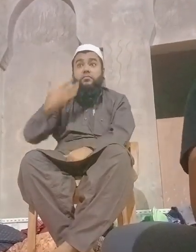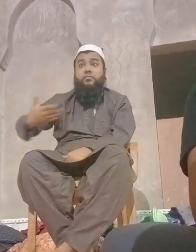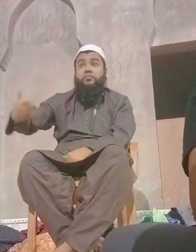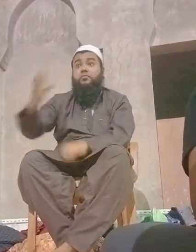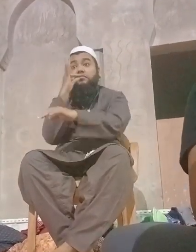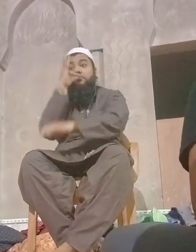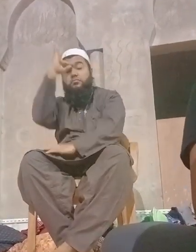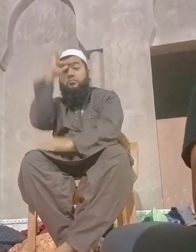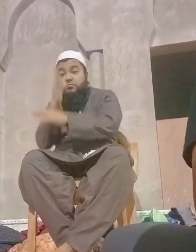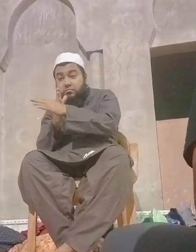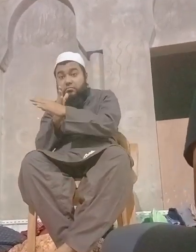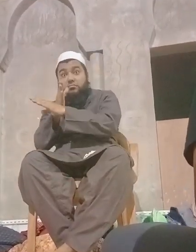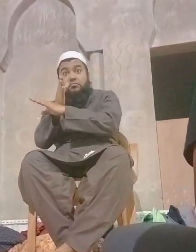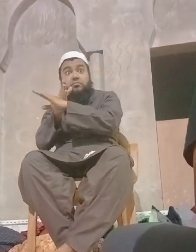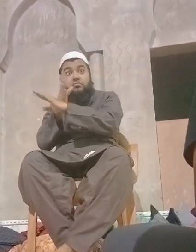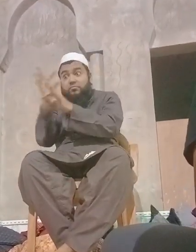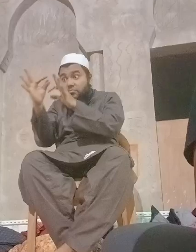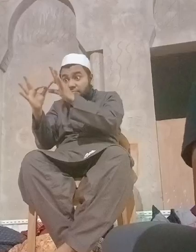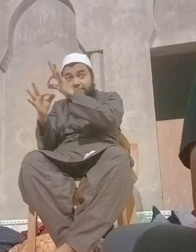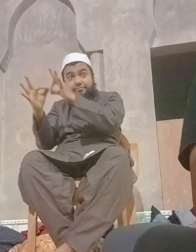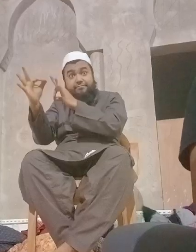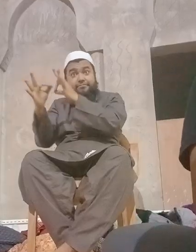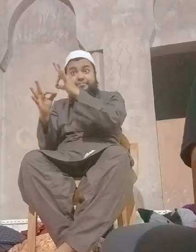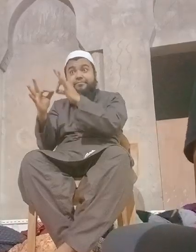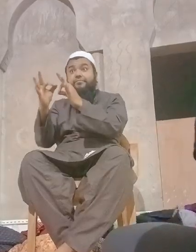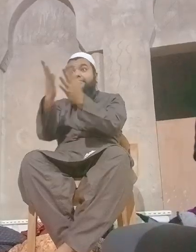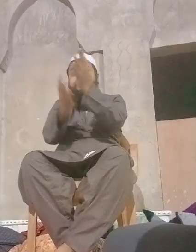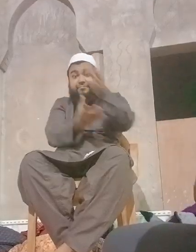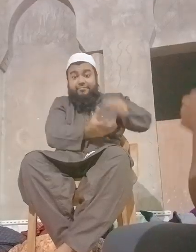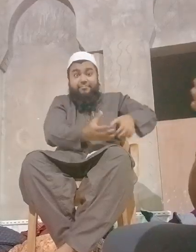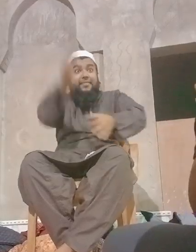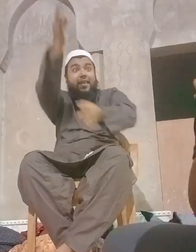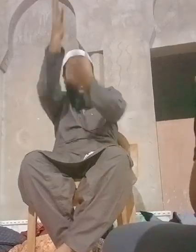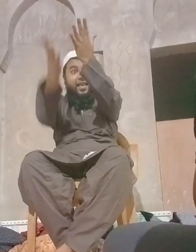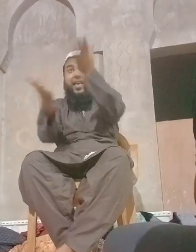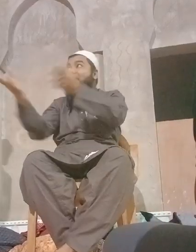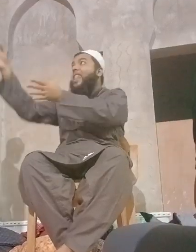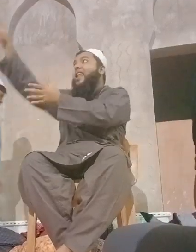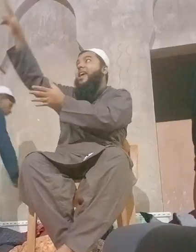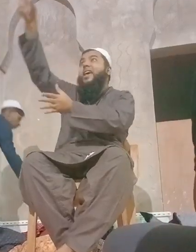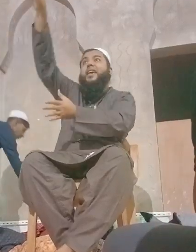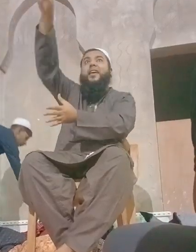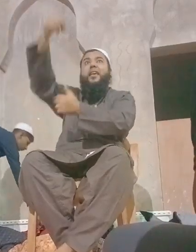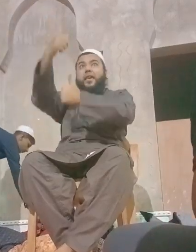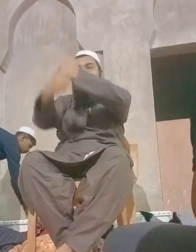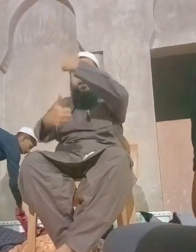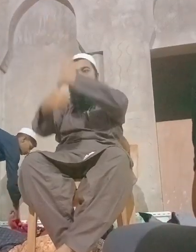আলাইহিস সালাতু ওয়াস সালামকে যখন পরীক্ষা নেওয়া হয়েছিল, তো এটা একটা বড় পরীক্ষা ছিল